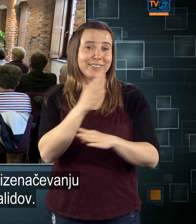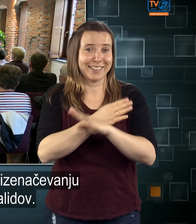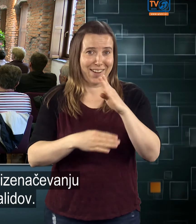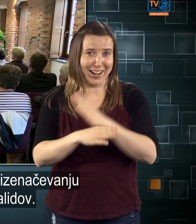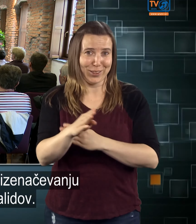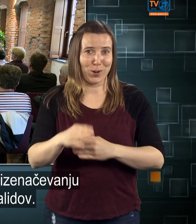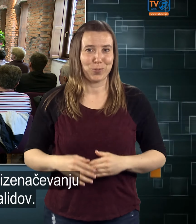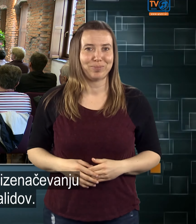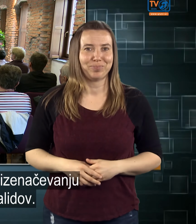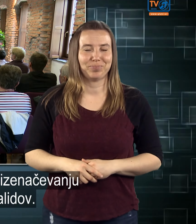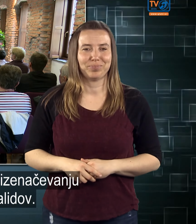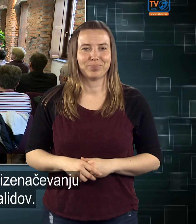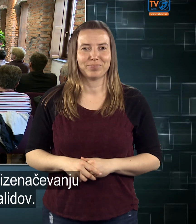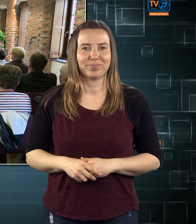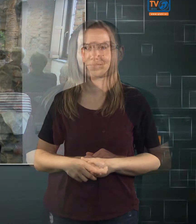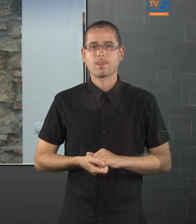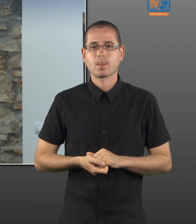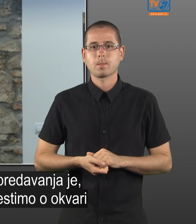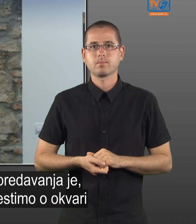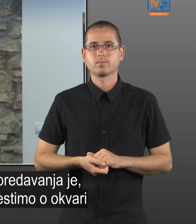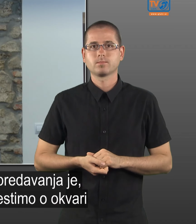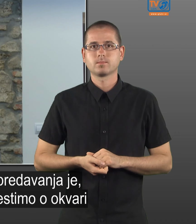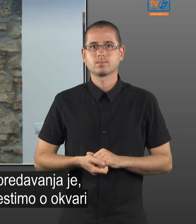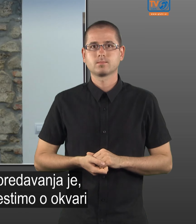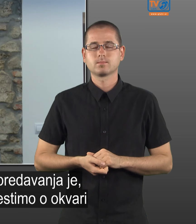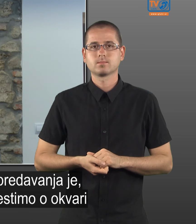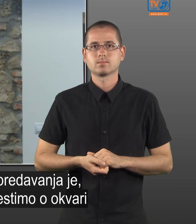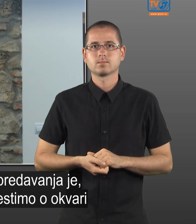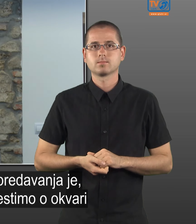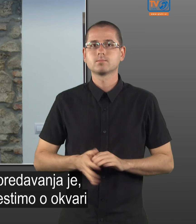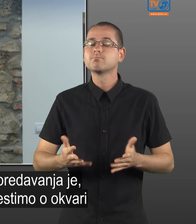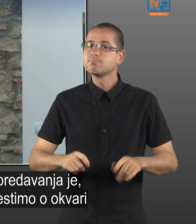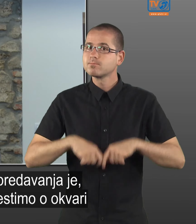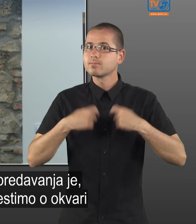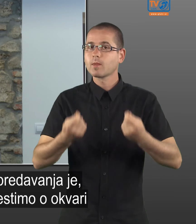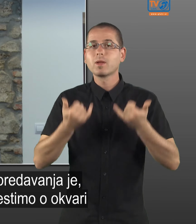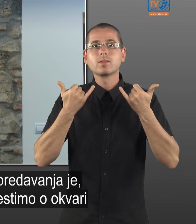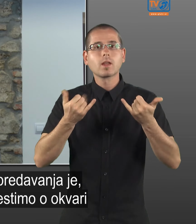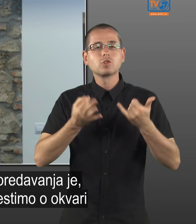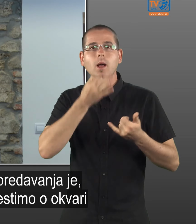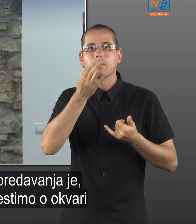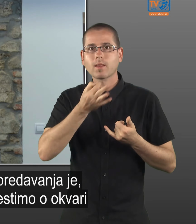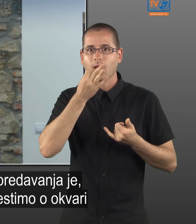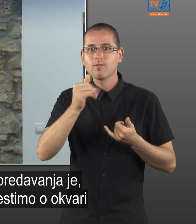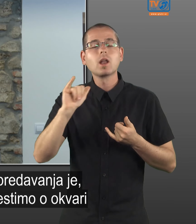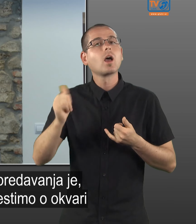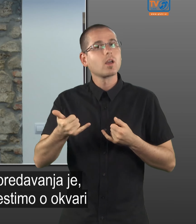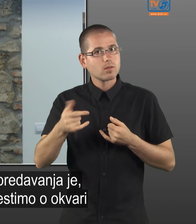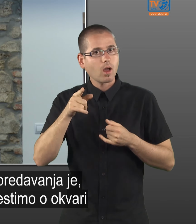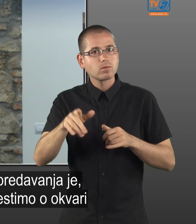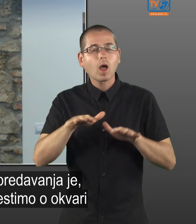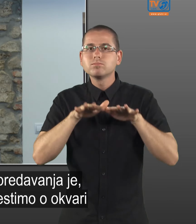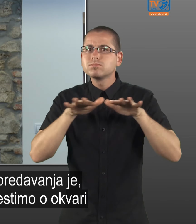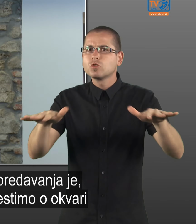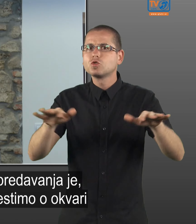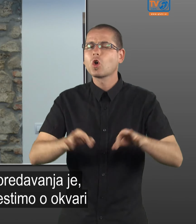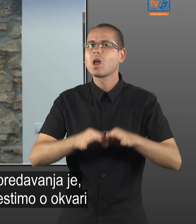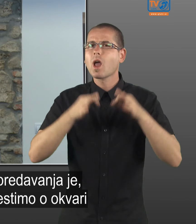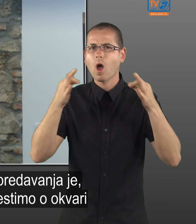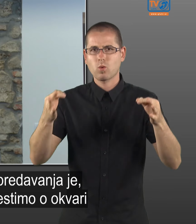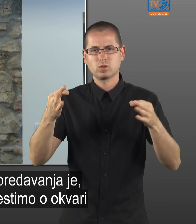izenečevanju možnosti invalidov. Namen današnjega predavanja je, da širšo javnost